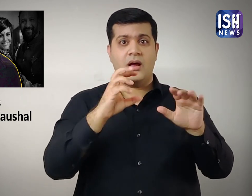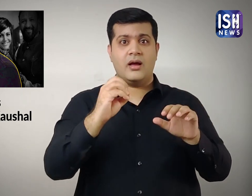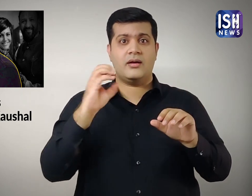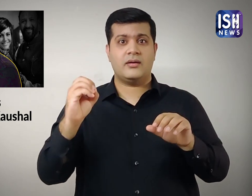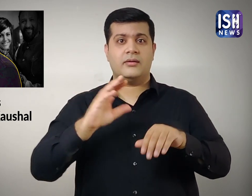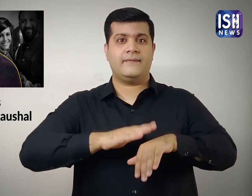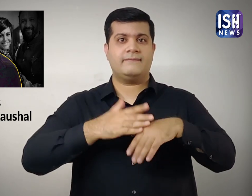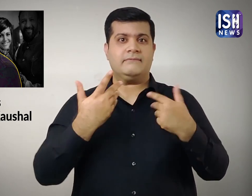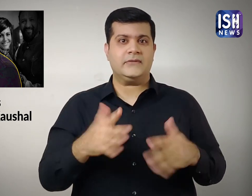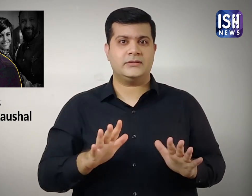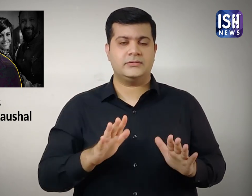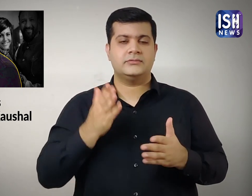किया।